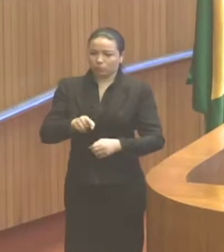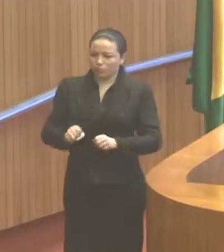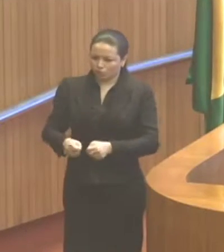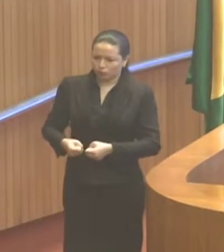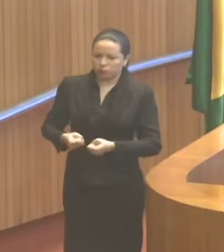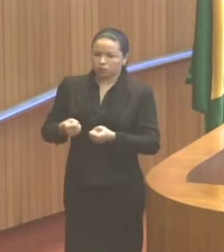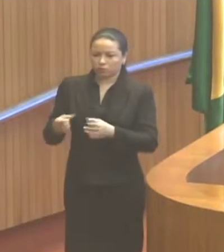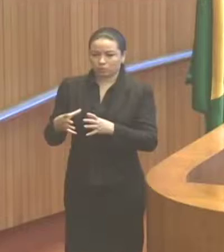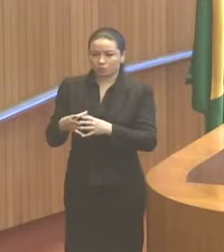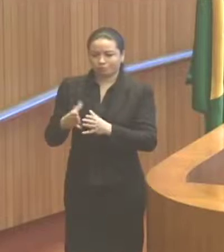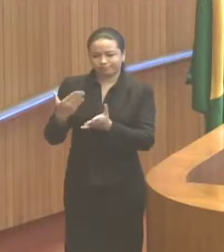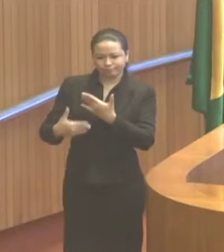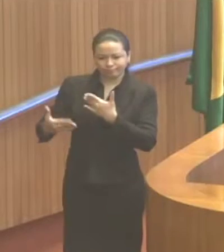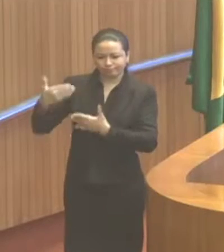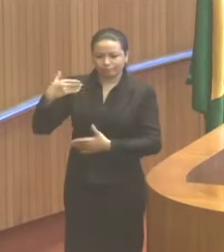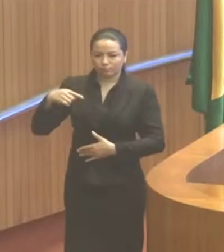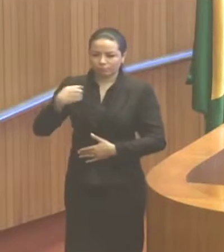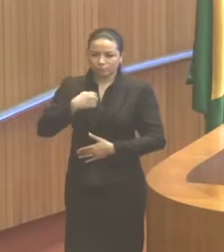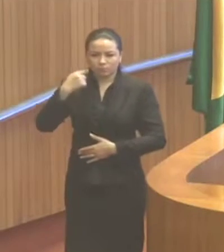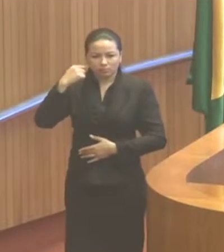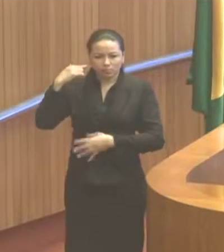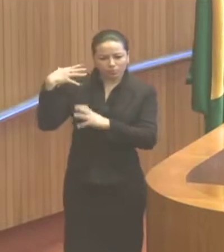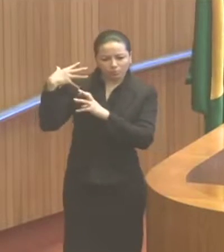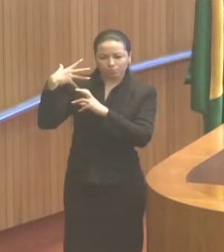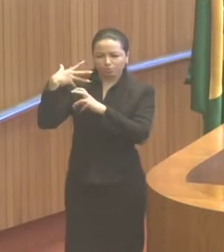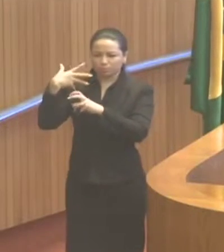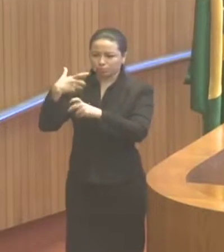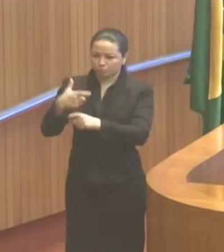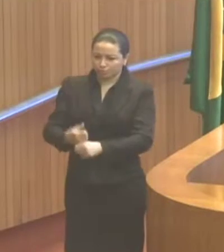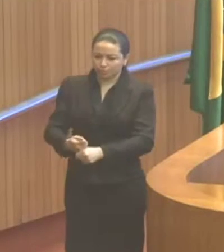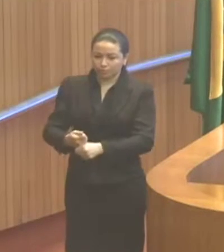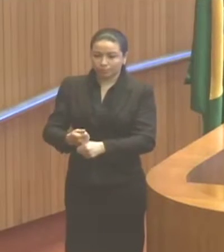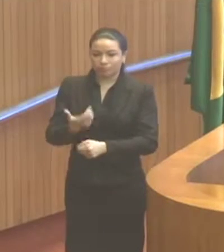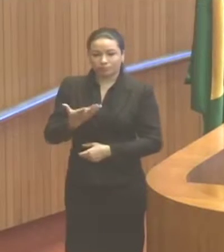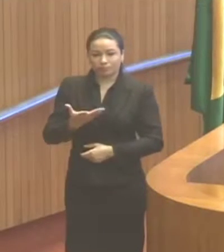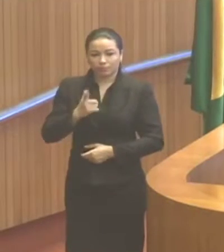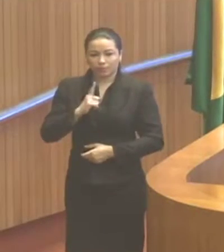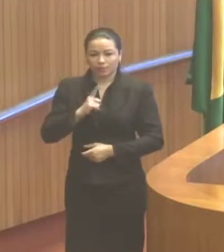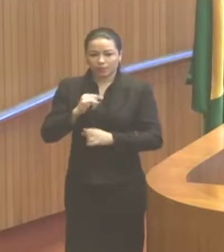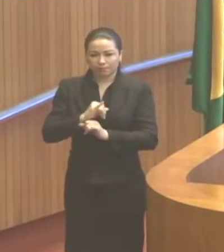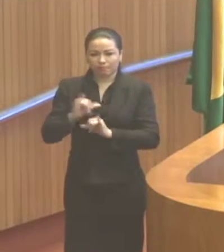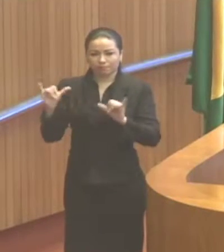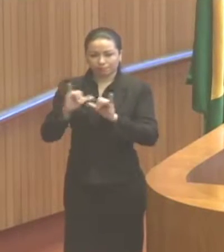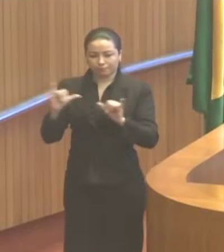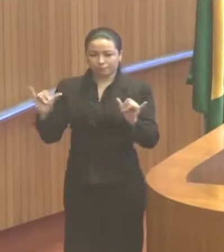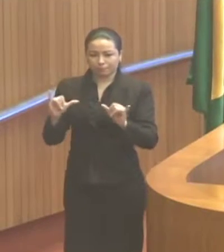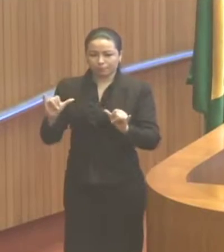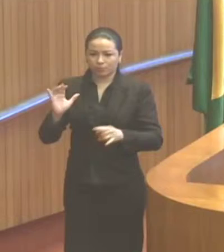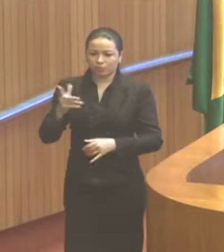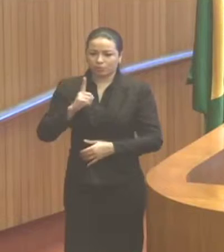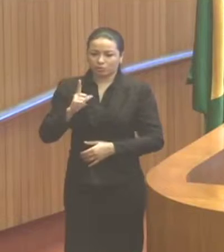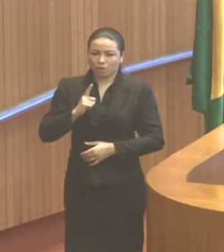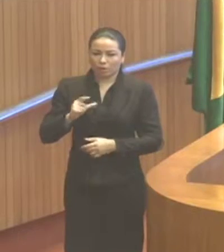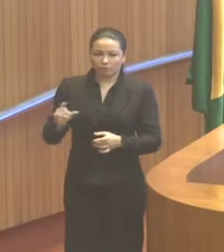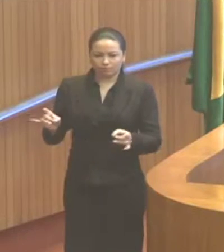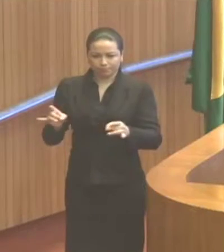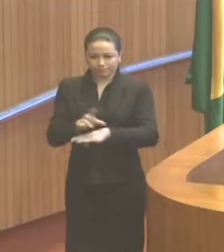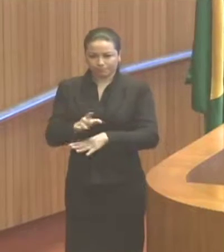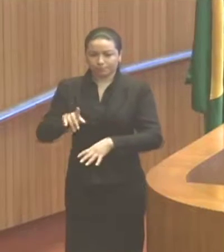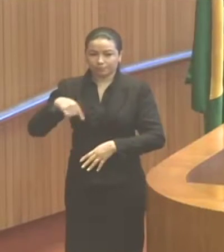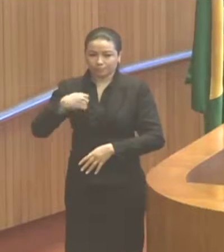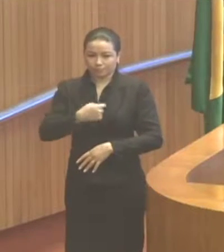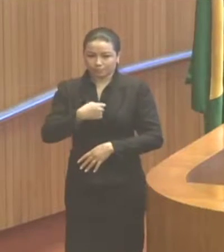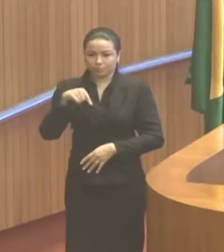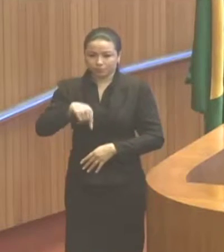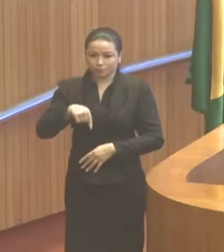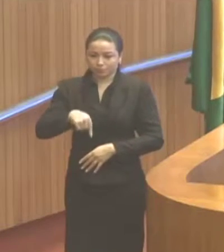forças. Lá atrás, eu agora fazendo o levantamento nas minhas publicações, já fechando o nosso